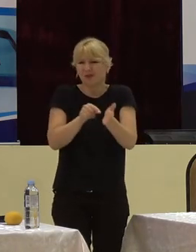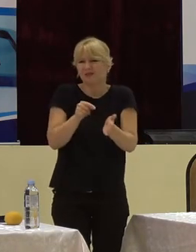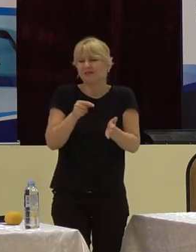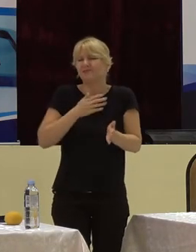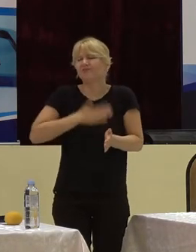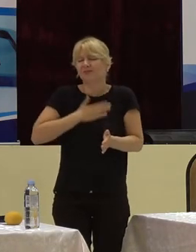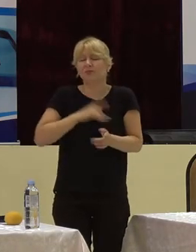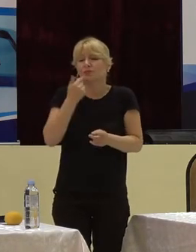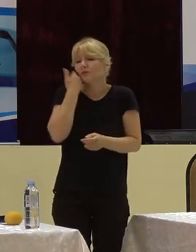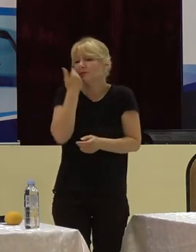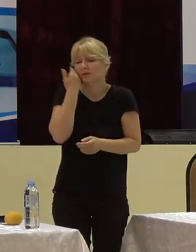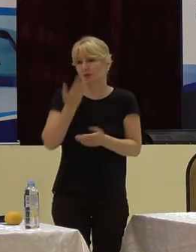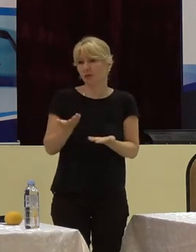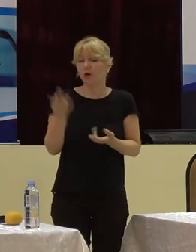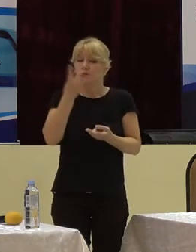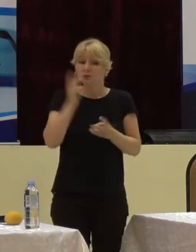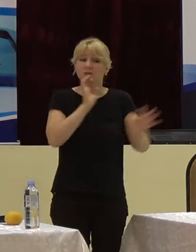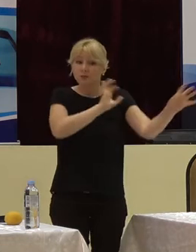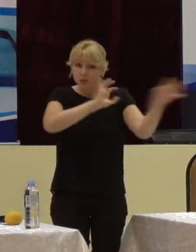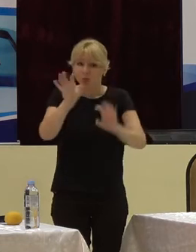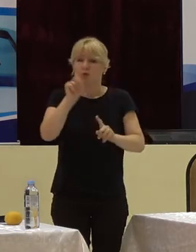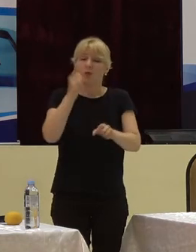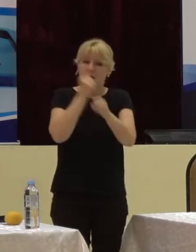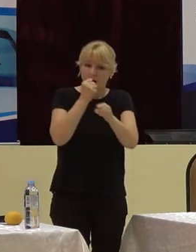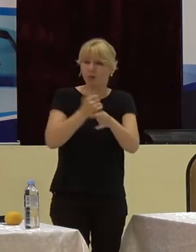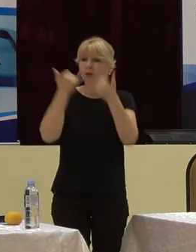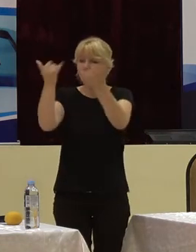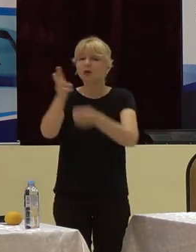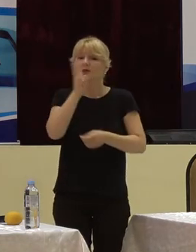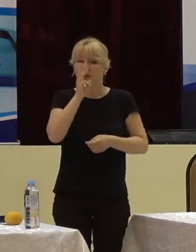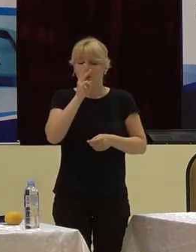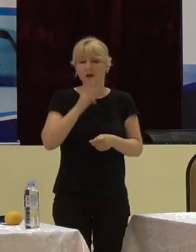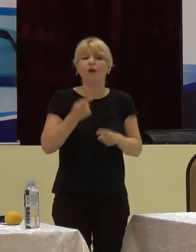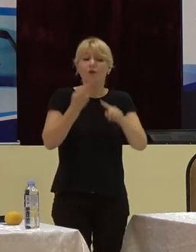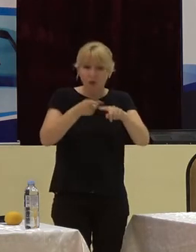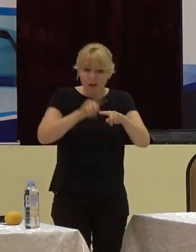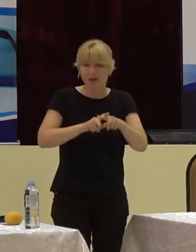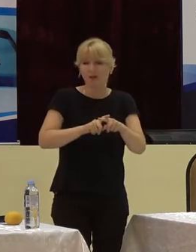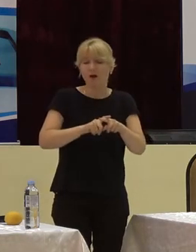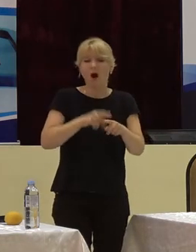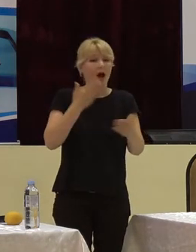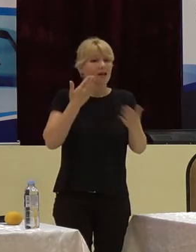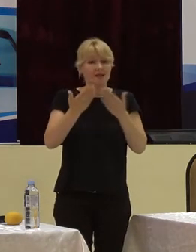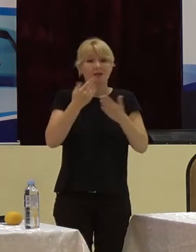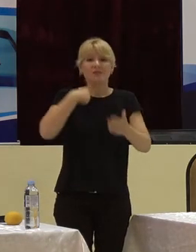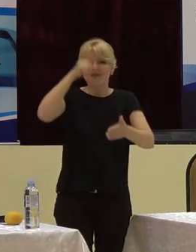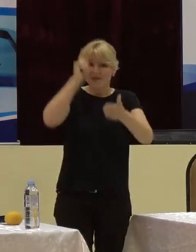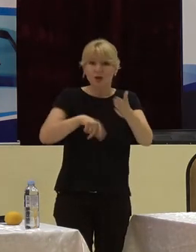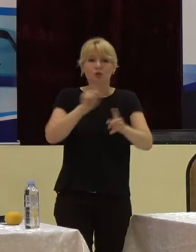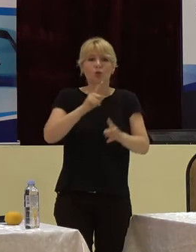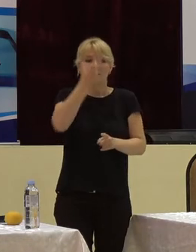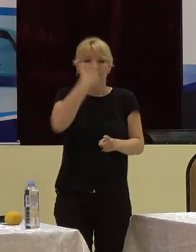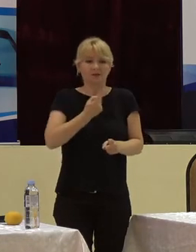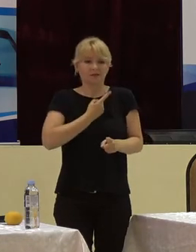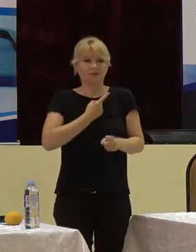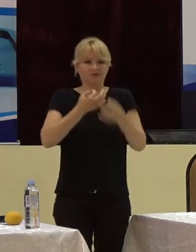fie rușine de ea, dar să aibă posibilitatea să lucreze, să aibă un salariu, atunci depinde de cineva. Atunci când vom crea independență